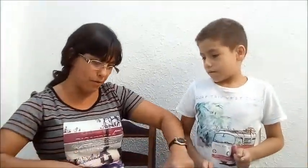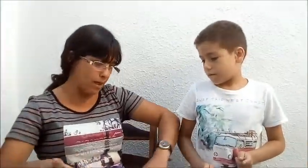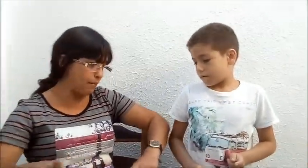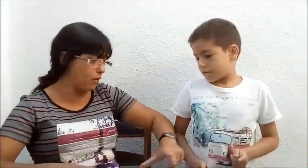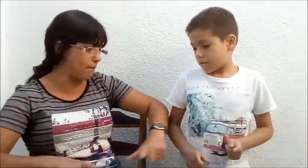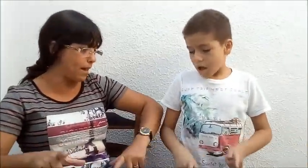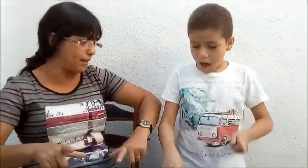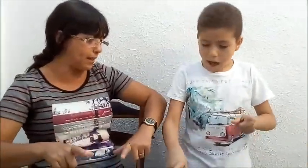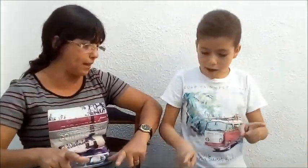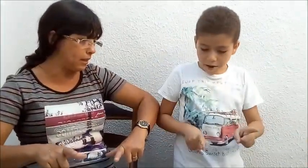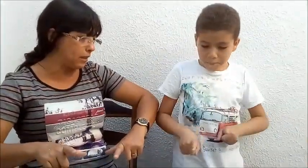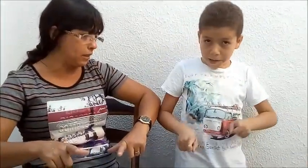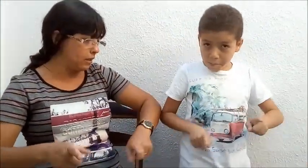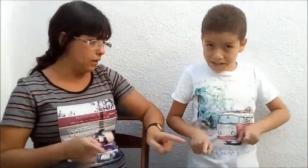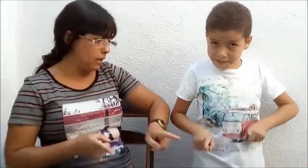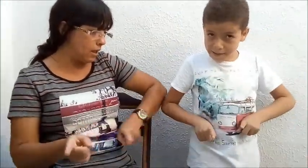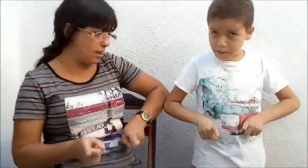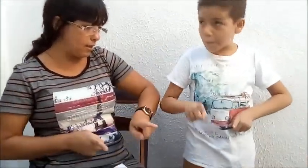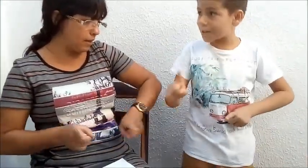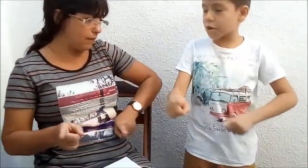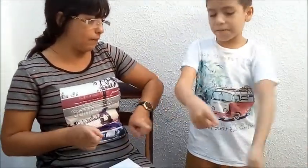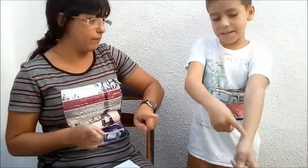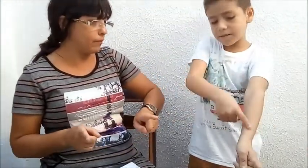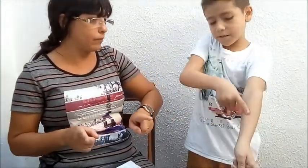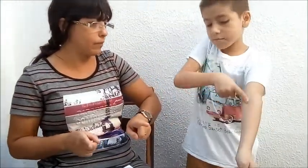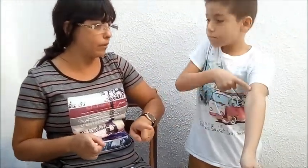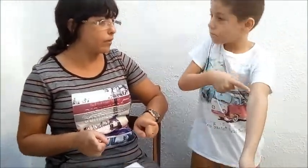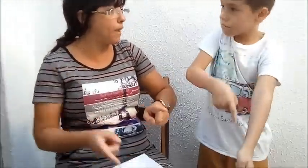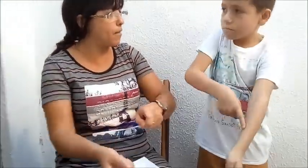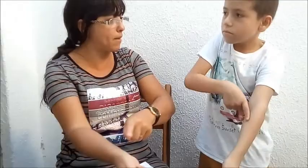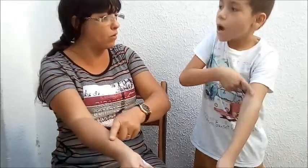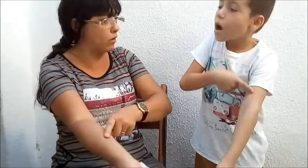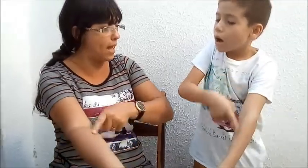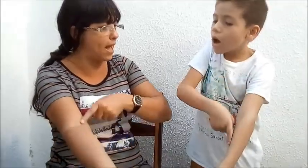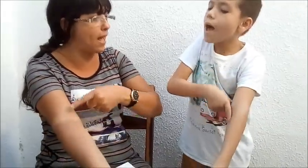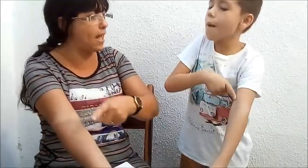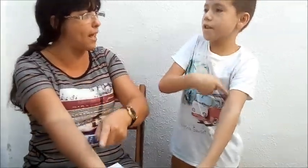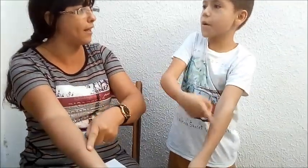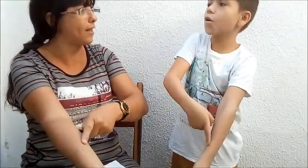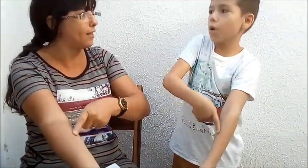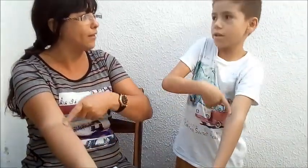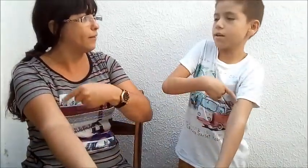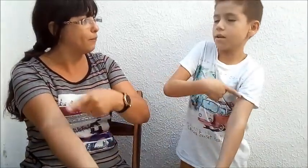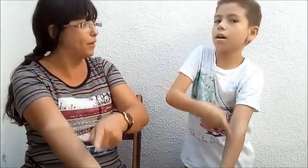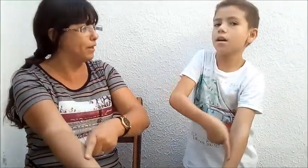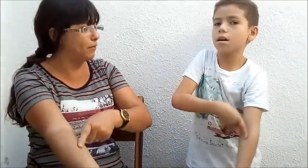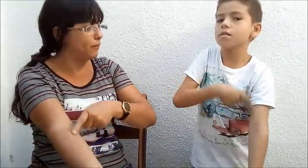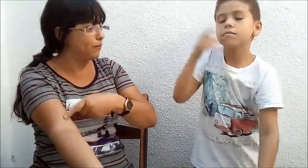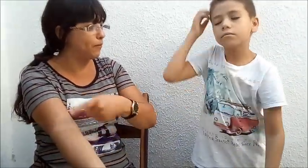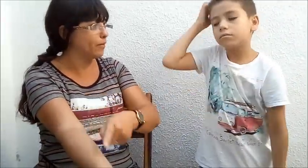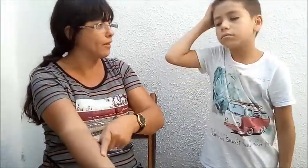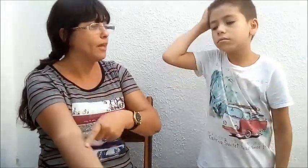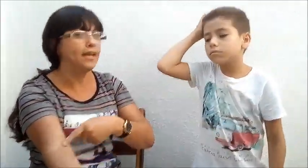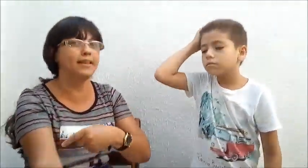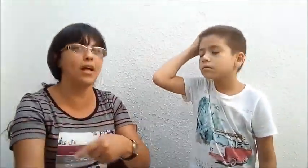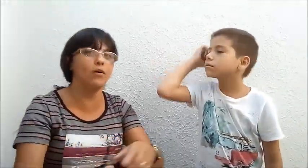da mão aberta. Aí, em cima, é assim. Tem que fazer o que faz isso. É a mesma coisa? Ah, é a coisa. Primo. Então,